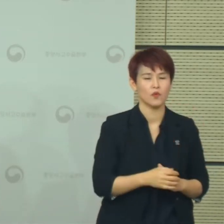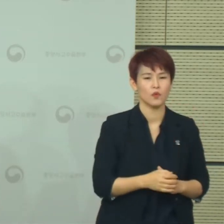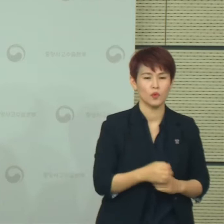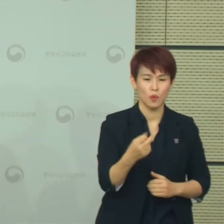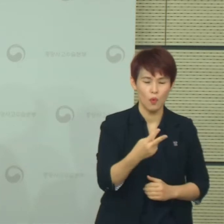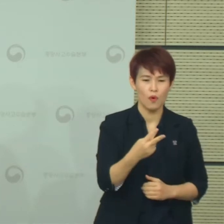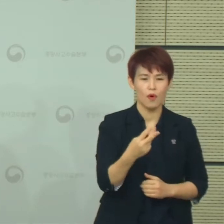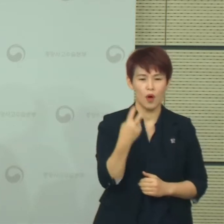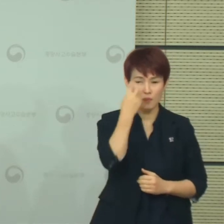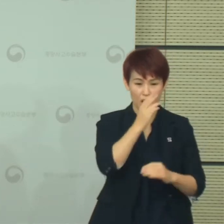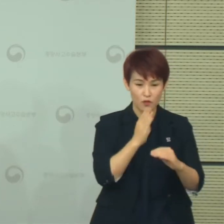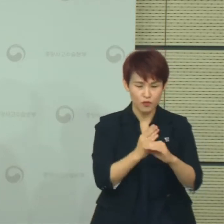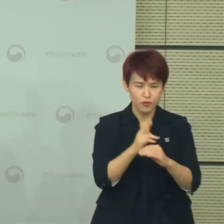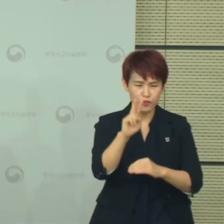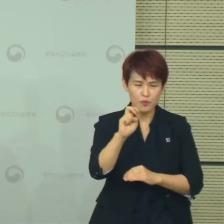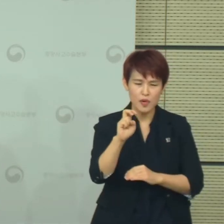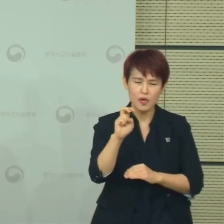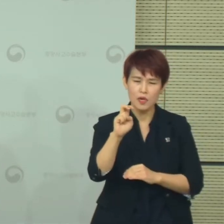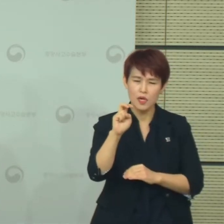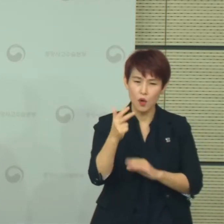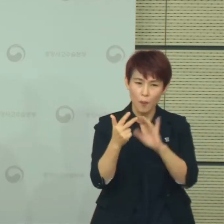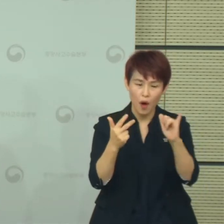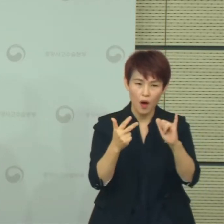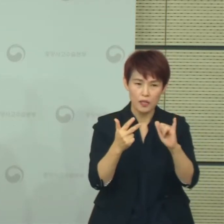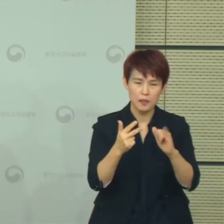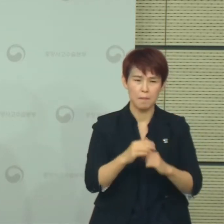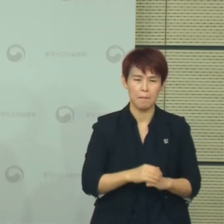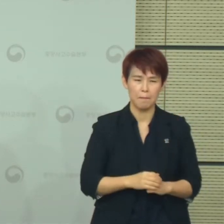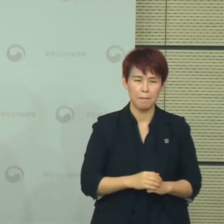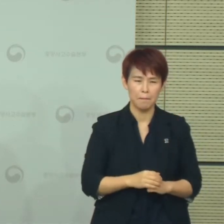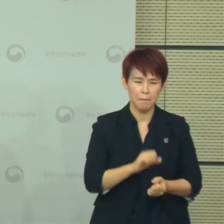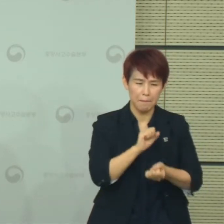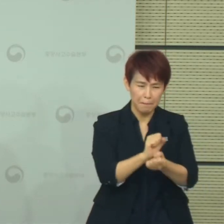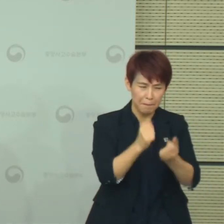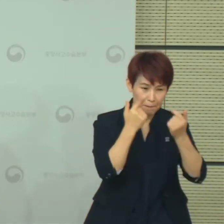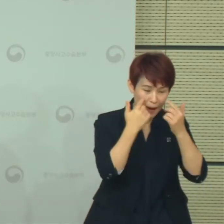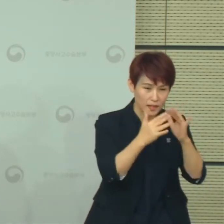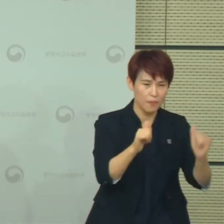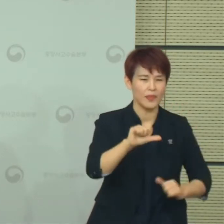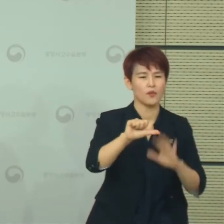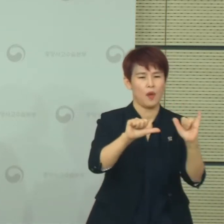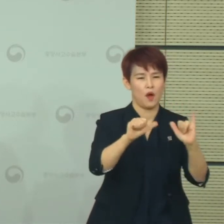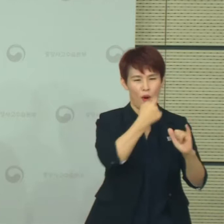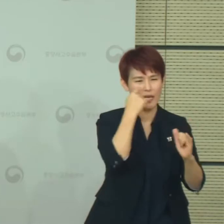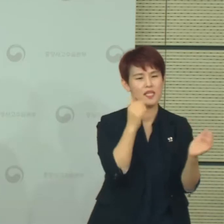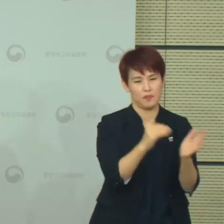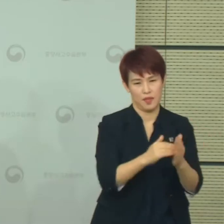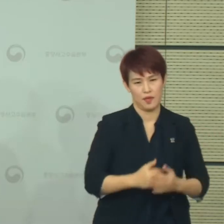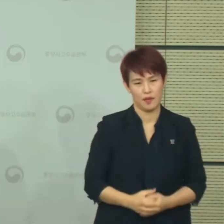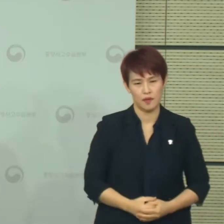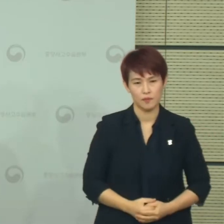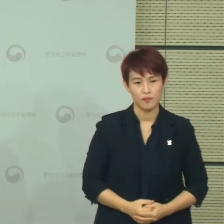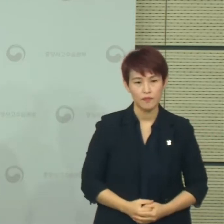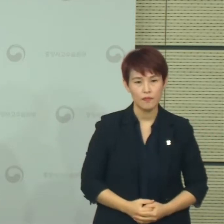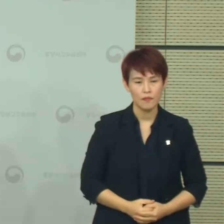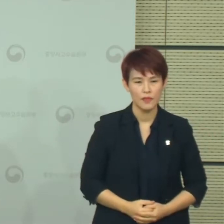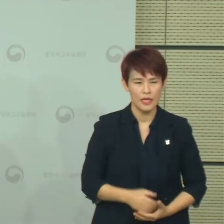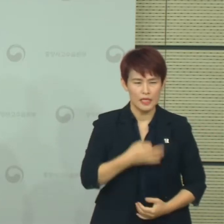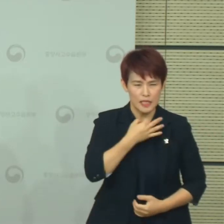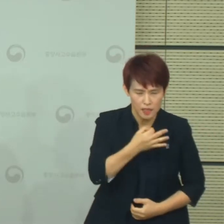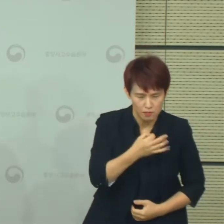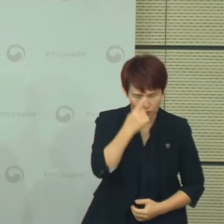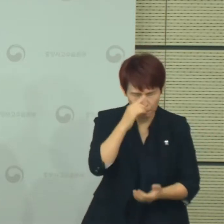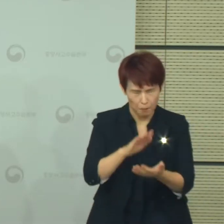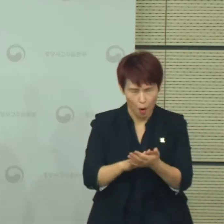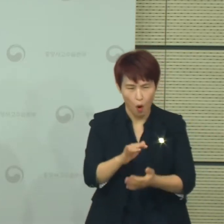27명 등 현재까지 5명의 양성 환자를 확인하였습니다. 이에 더해 기침,